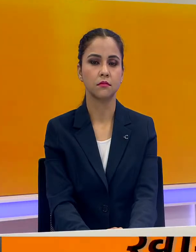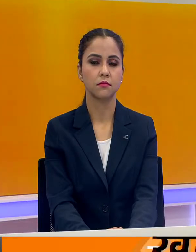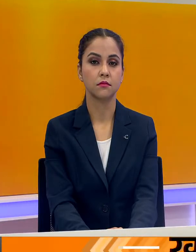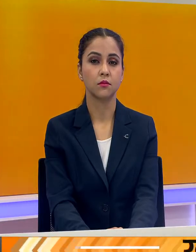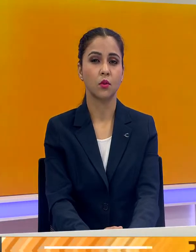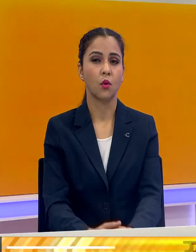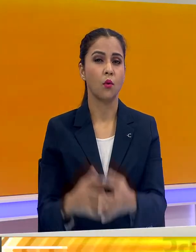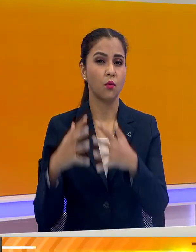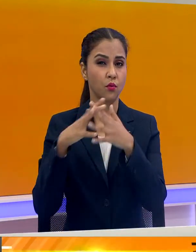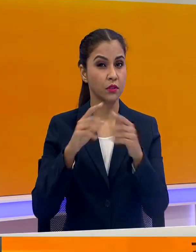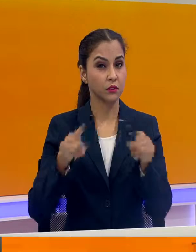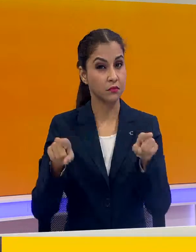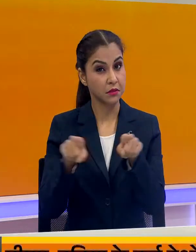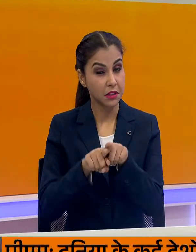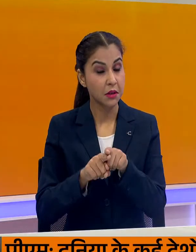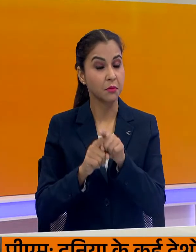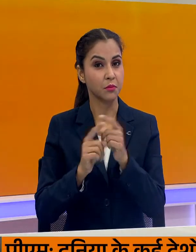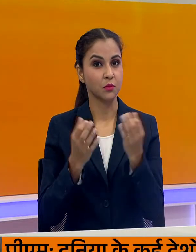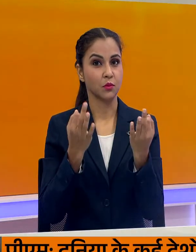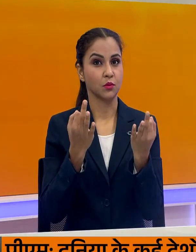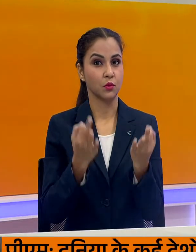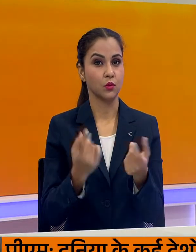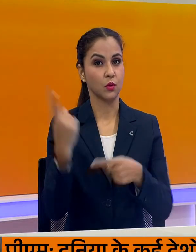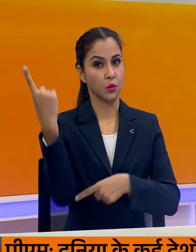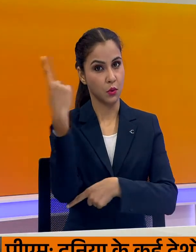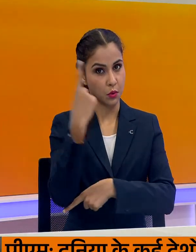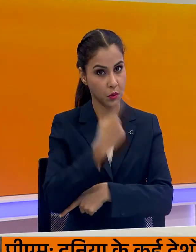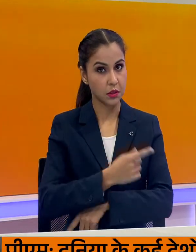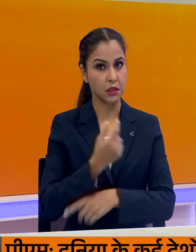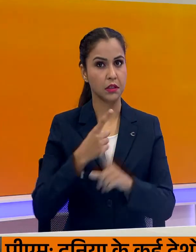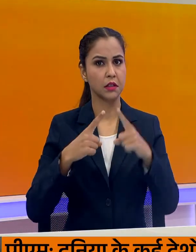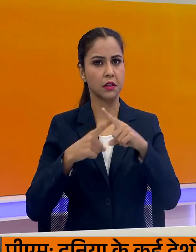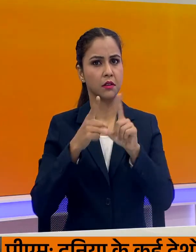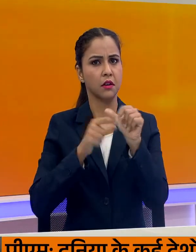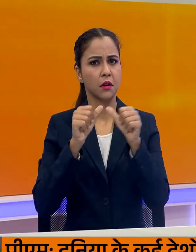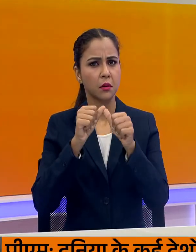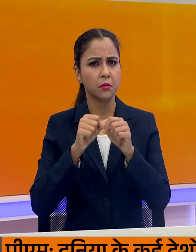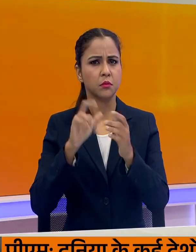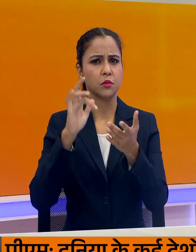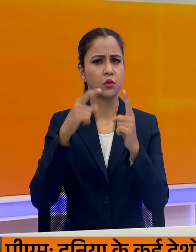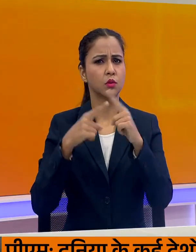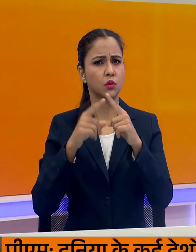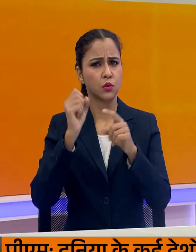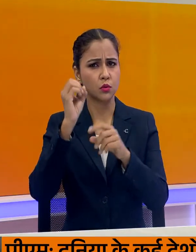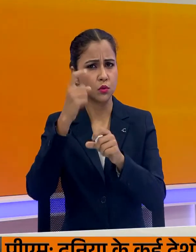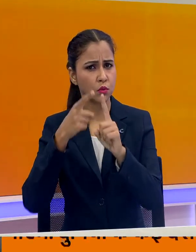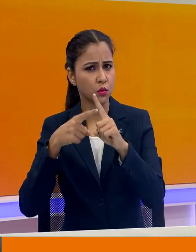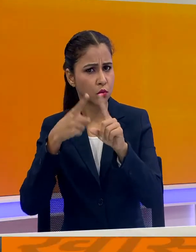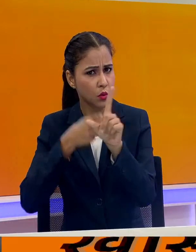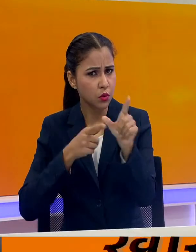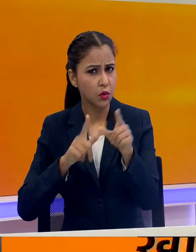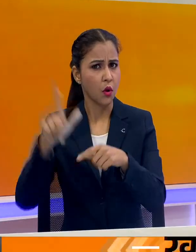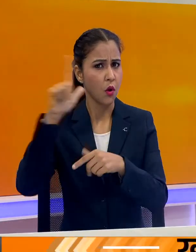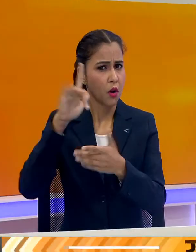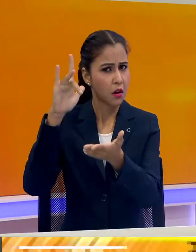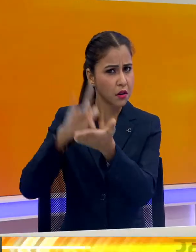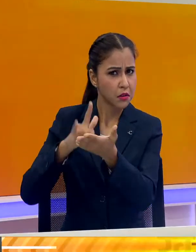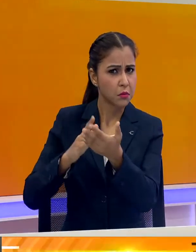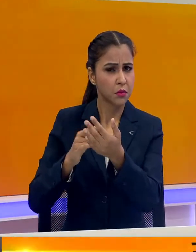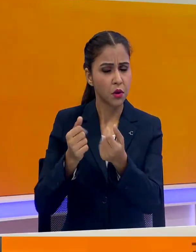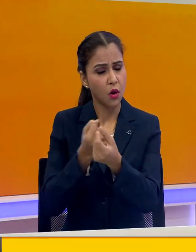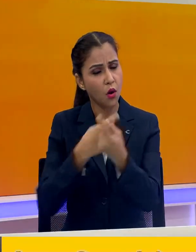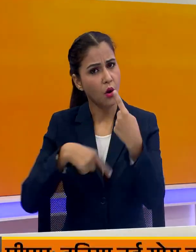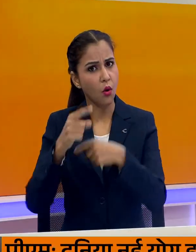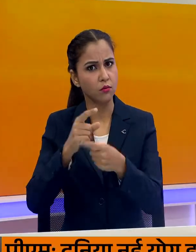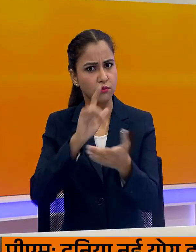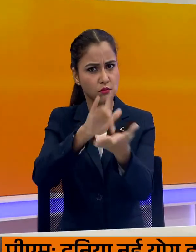और विदेश में भी योग दिवस मनाया गया। टाइम्स स्क्वायर, टोक्यो और गैले फोर्ट लंदन में